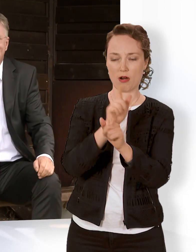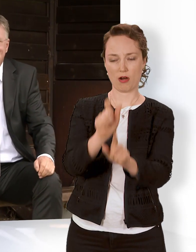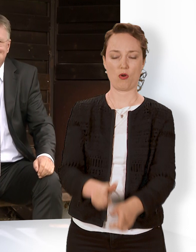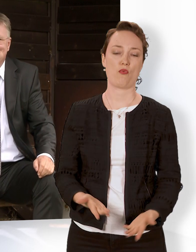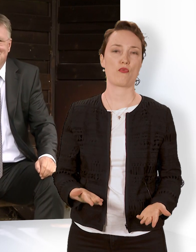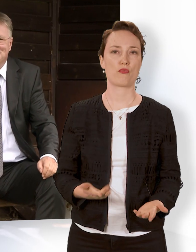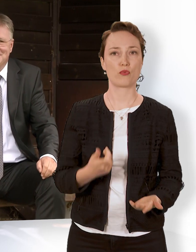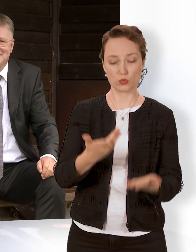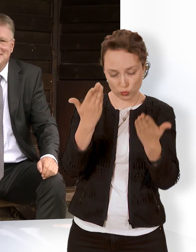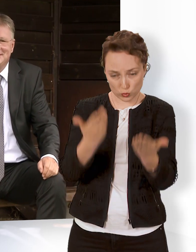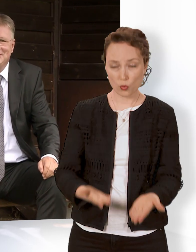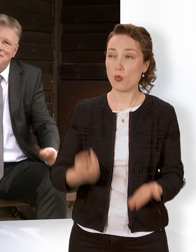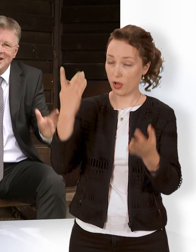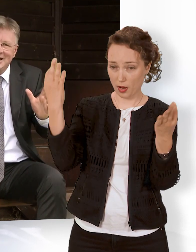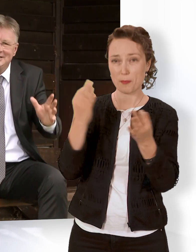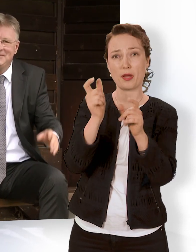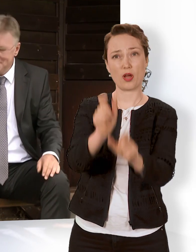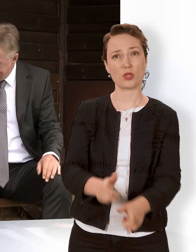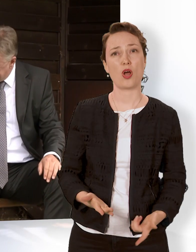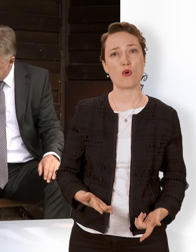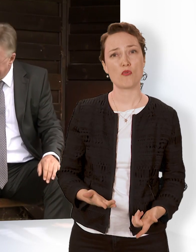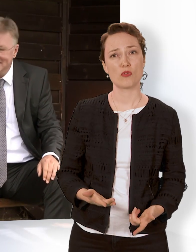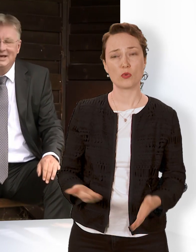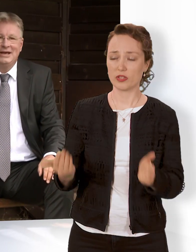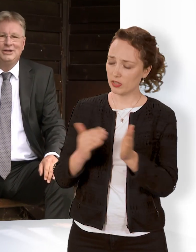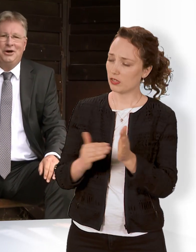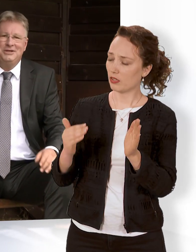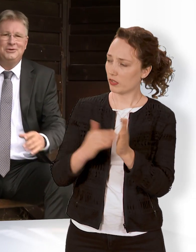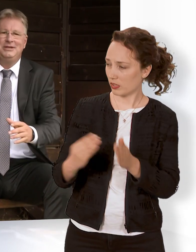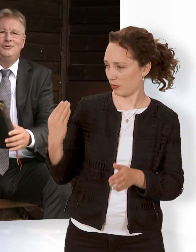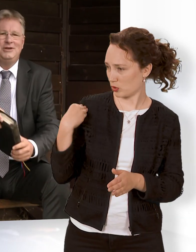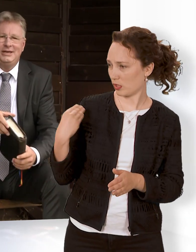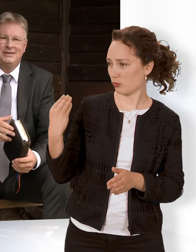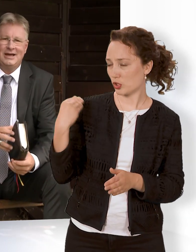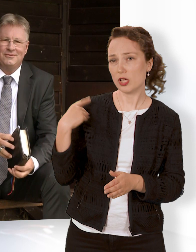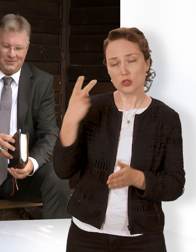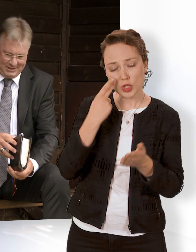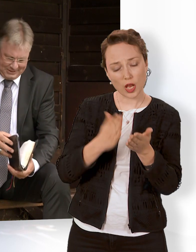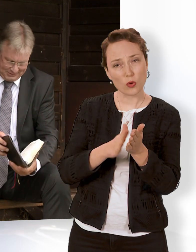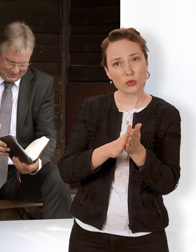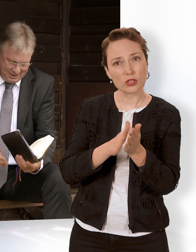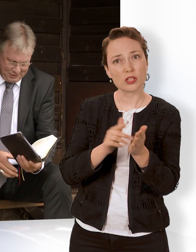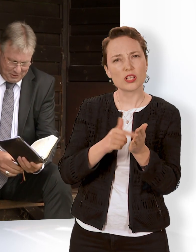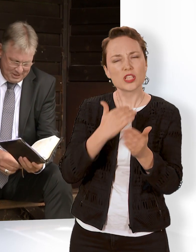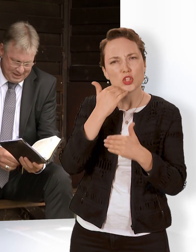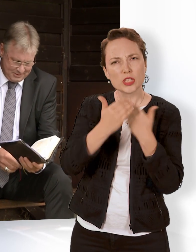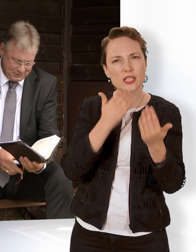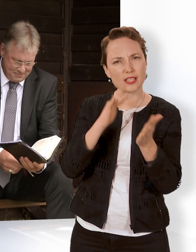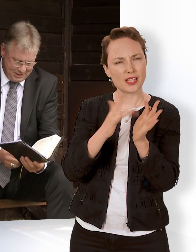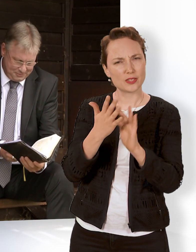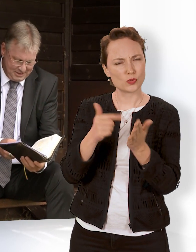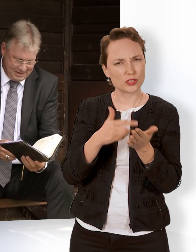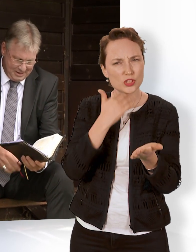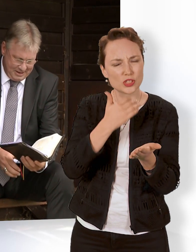dich, so wie du bist. Und man hat es mir immer wieder gesagt, schau dir doch die Geschichten an von Jesus. Schau dir an,